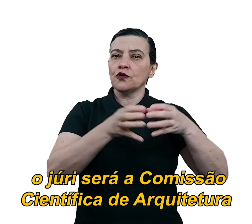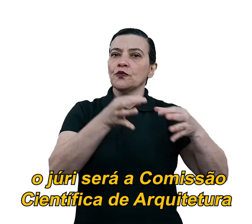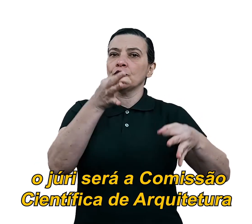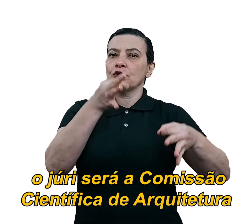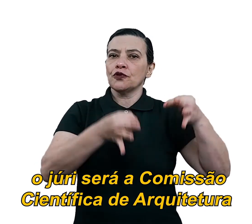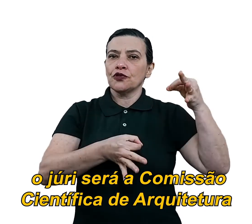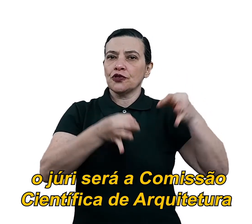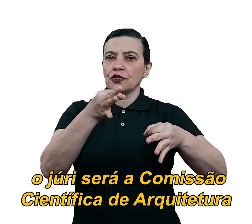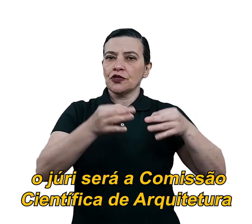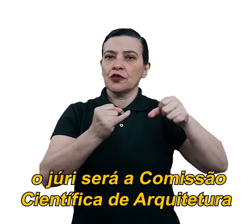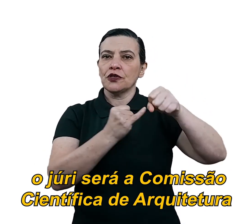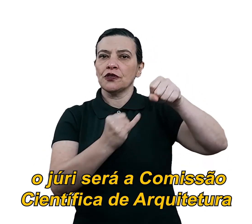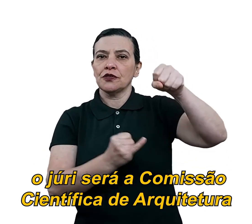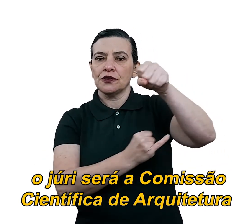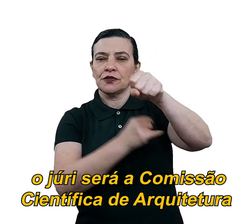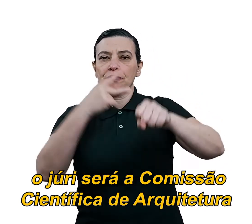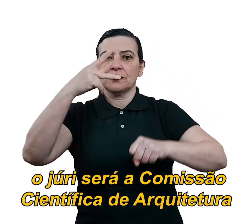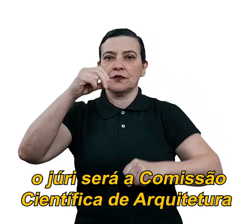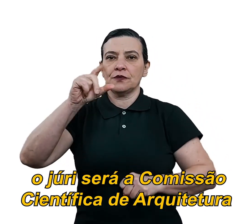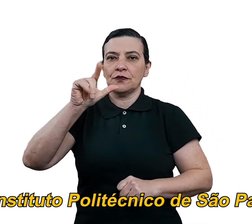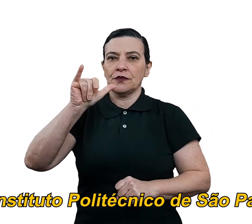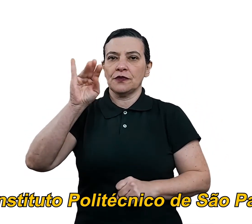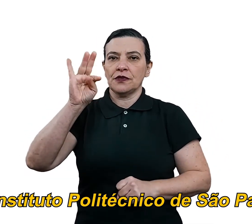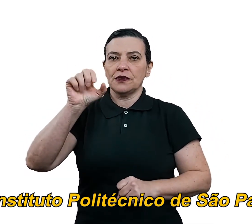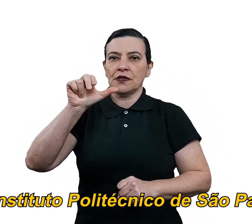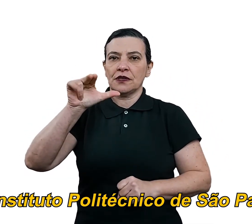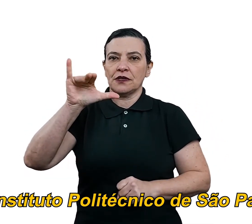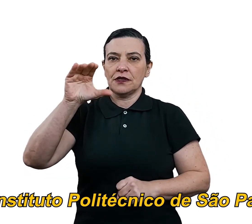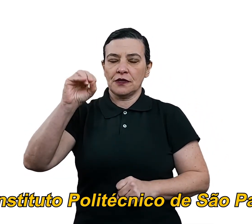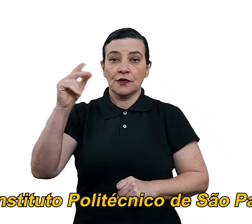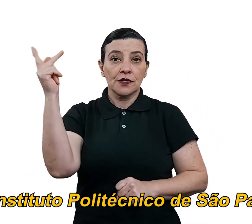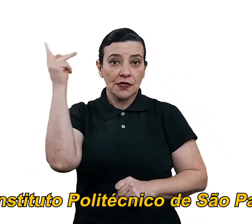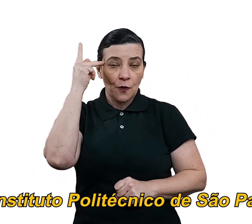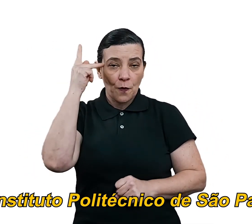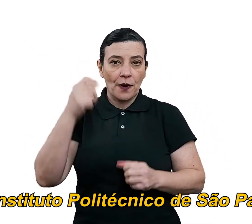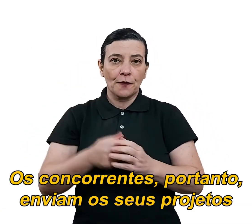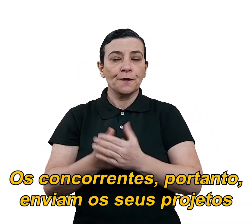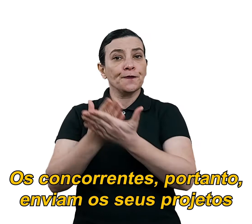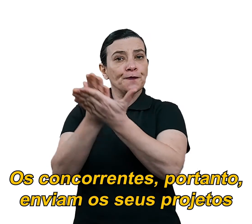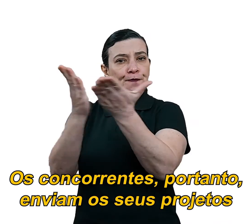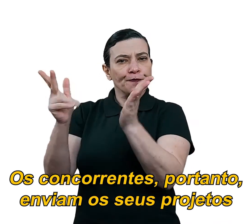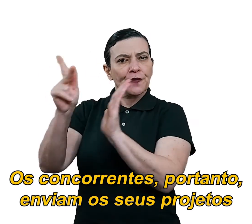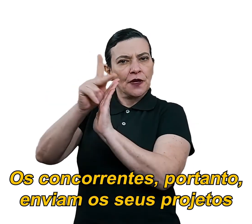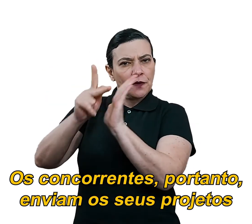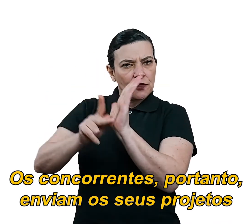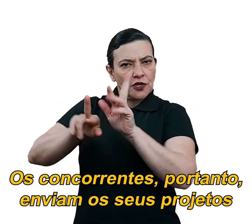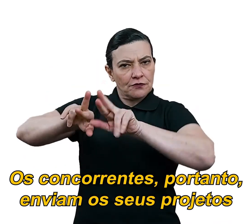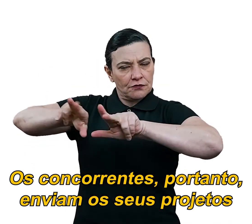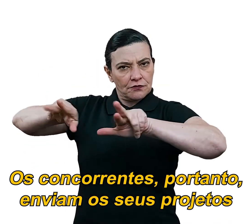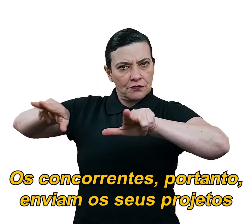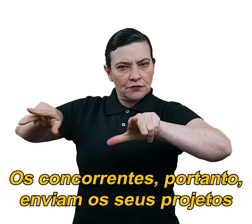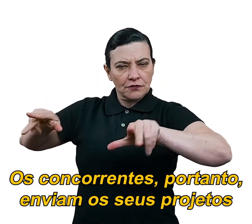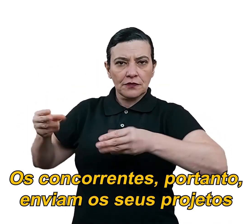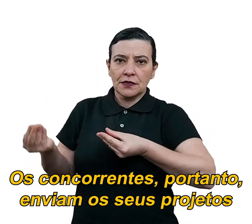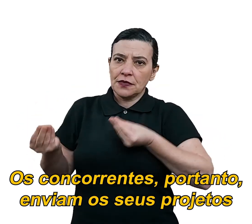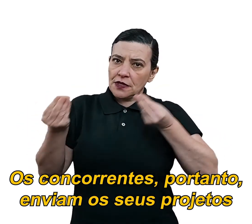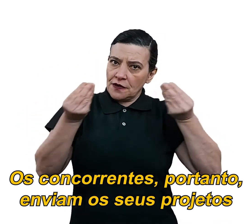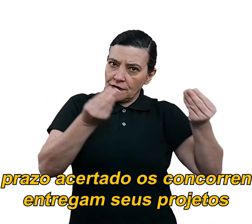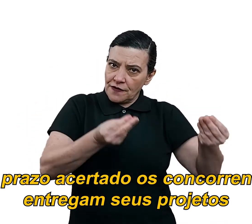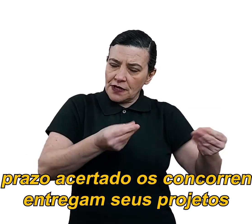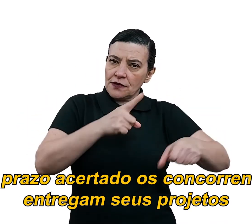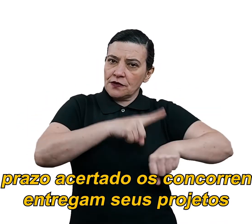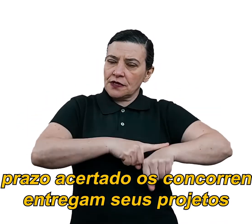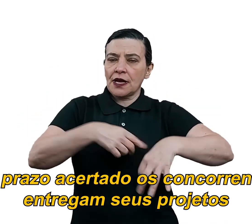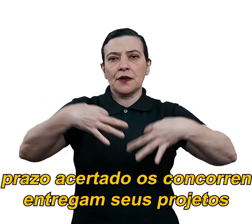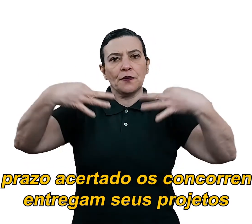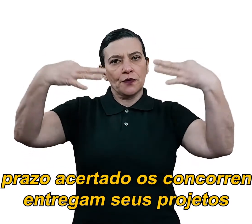O júri será a Comissão Científica de Arquitetura do Instituto Politécnico de São Paulo. Bem, os concorrentes, portanto, enviam seus projetos.